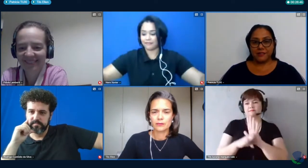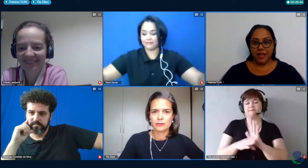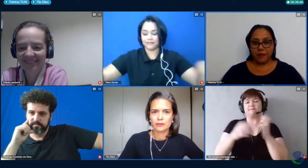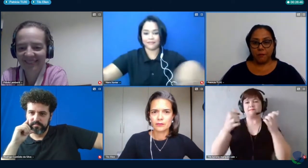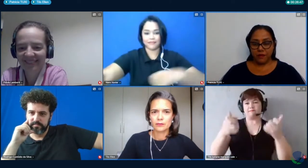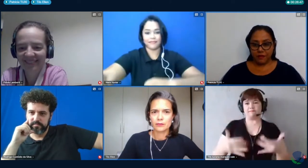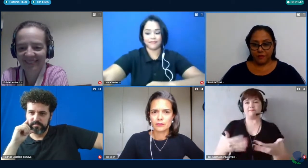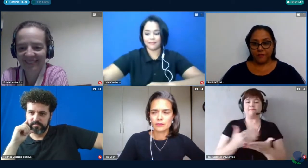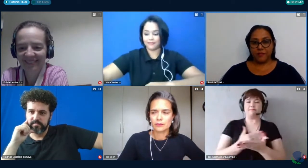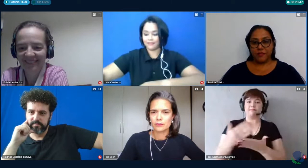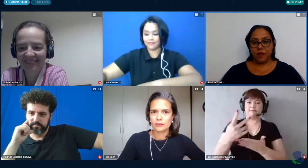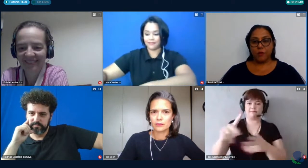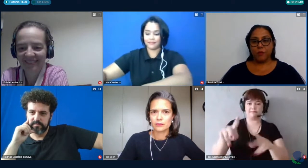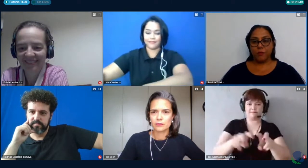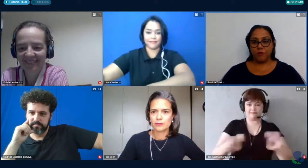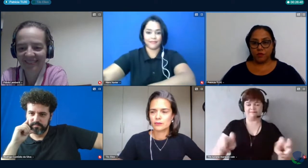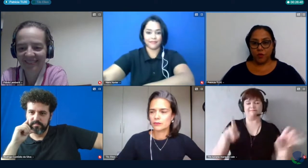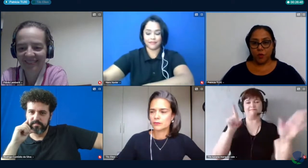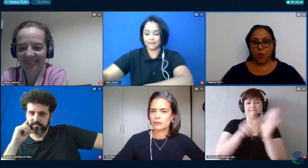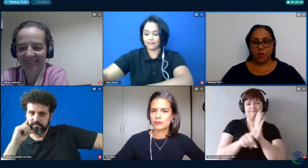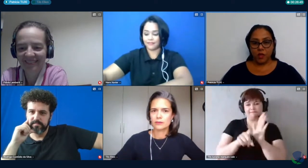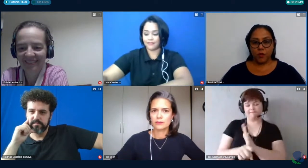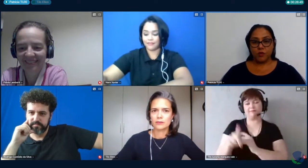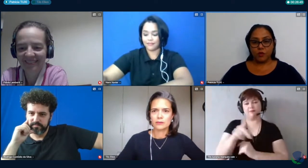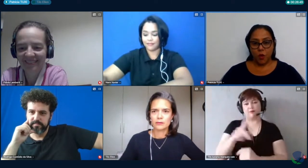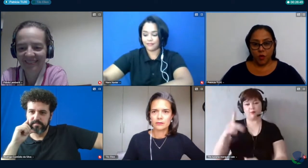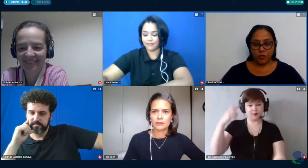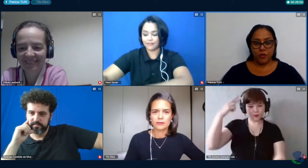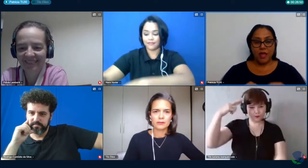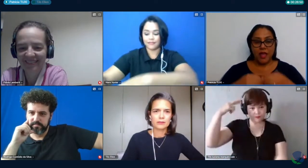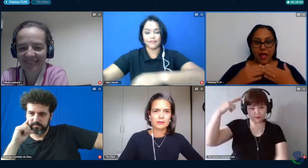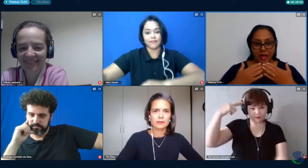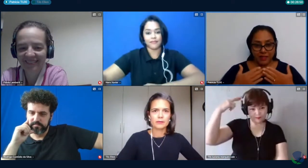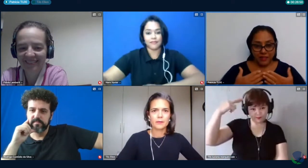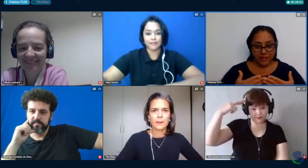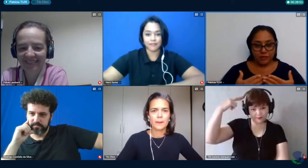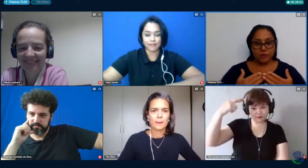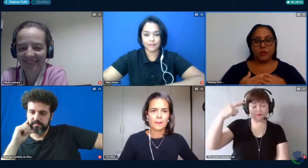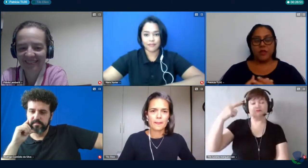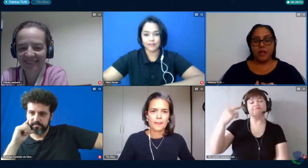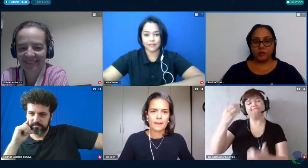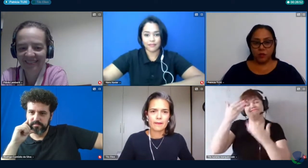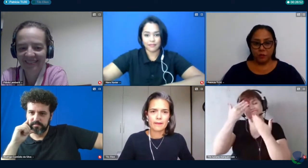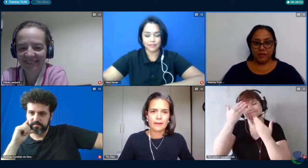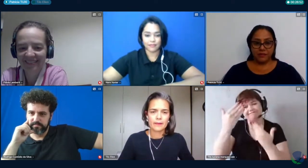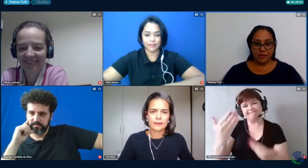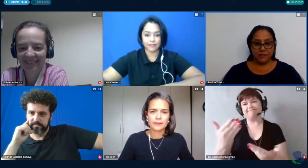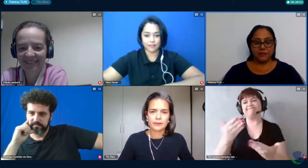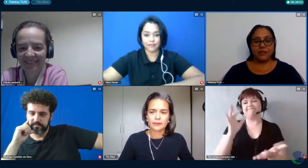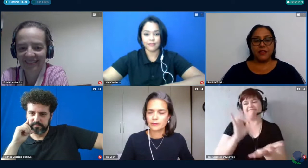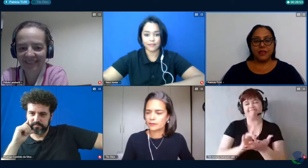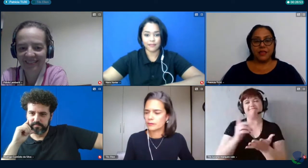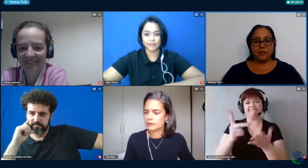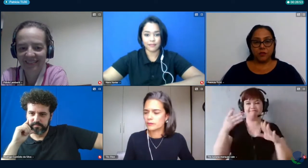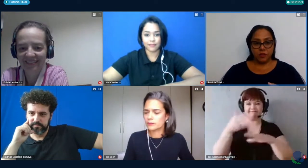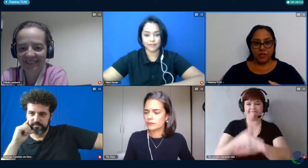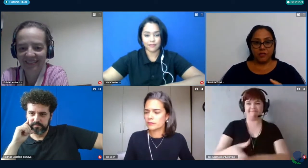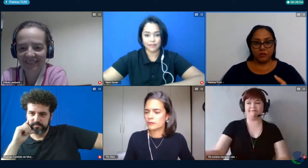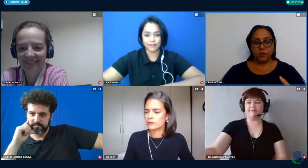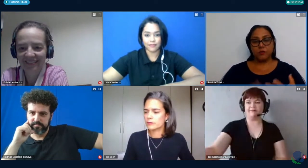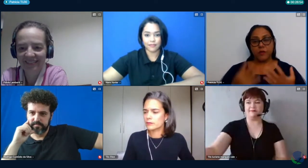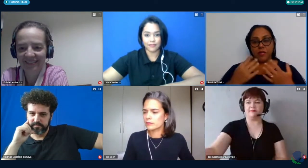para iniciar a banca. Então, professor Rodrigo Custódio, agradeço a sua presença e